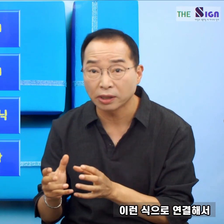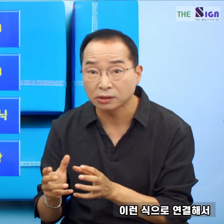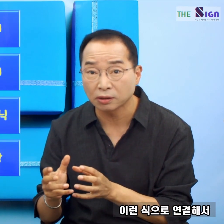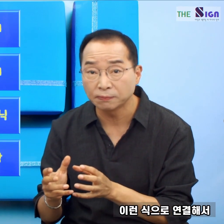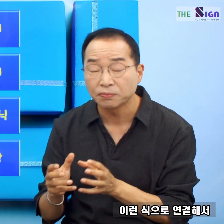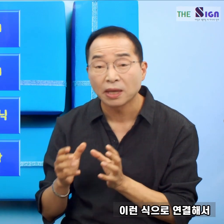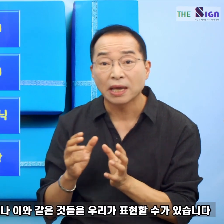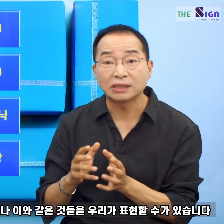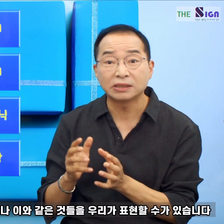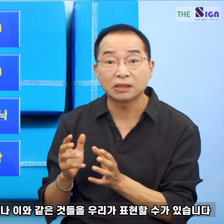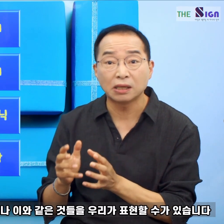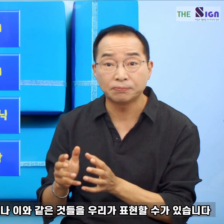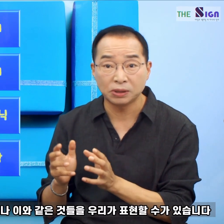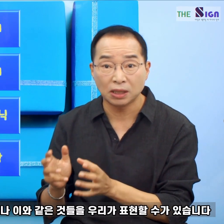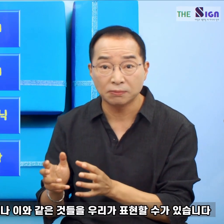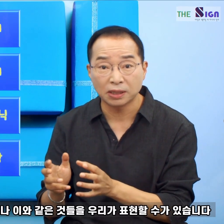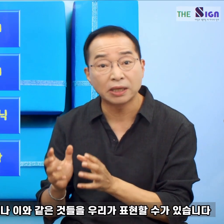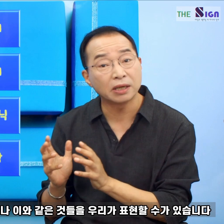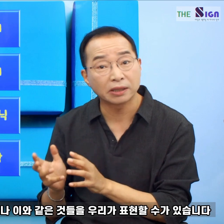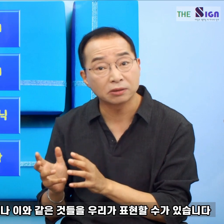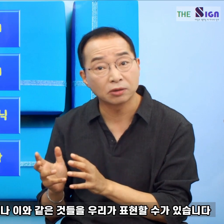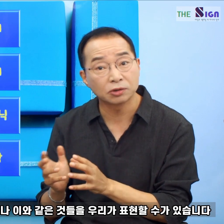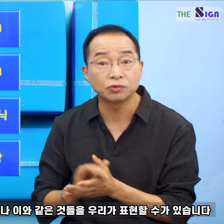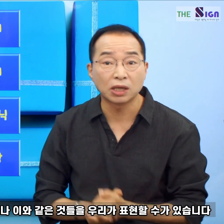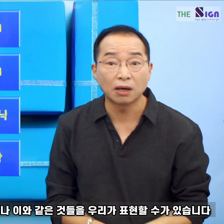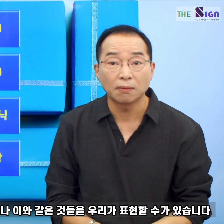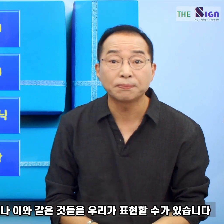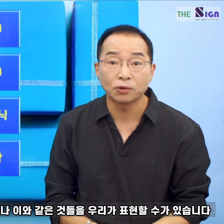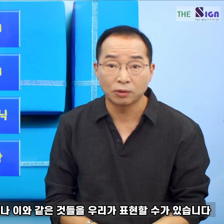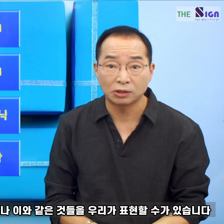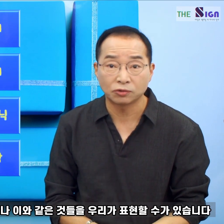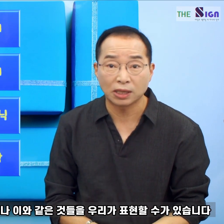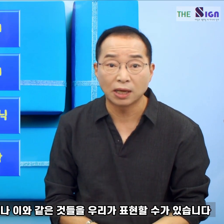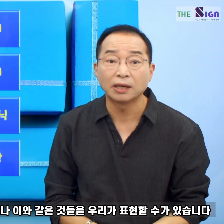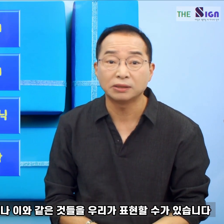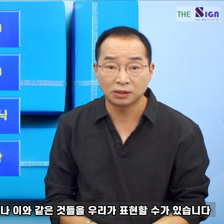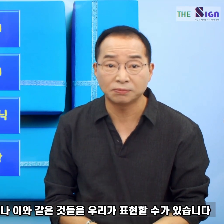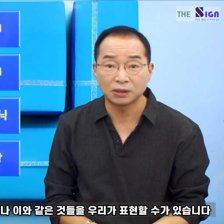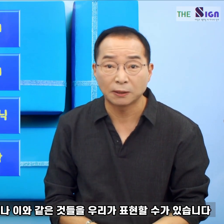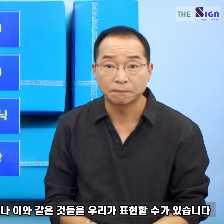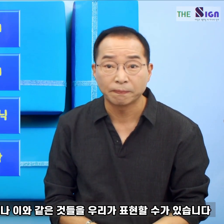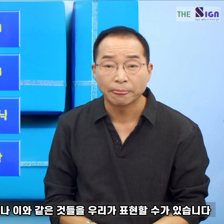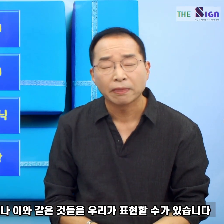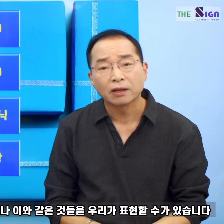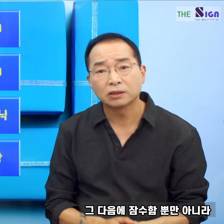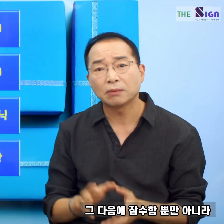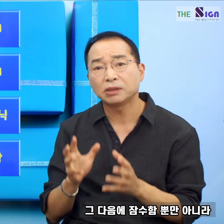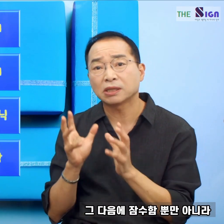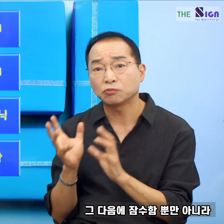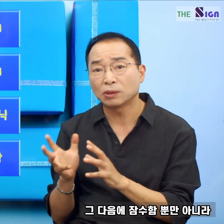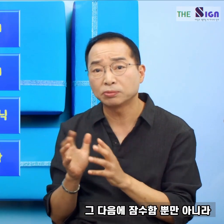연결해서 SLBM이나 이와 같은 것들을 우리가 표현할 수가 있습니다. 그 다음에 잠수함뿐만